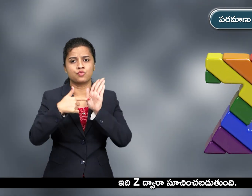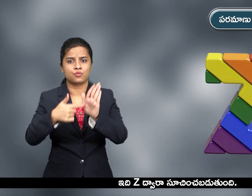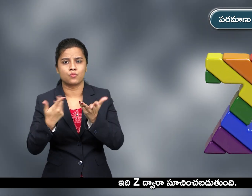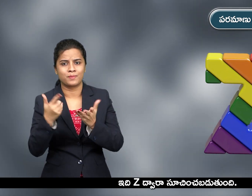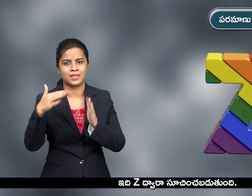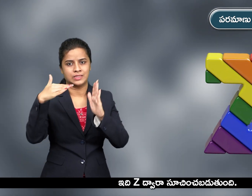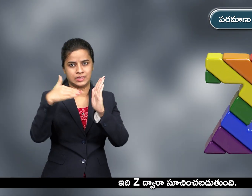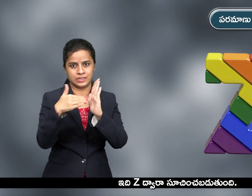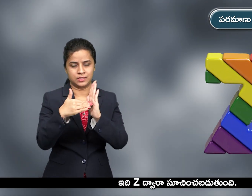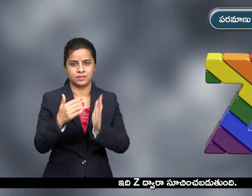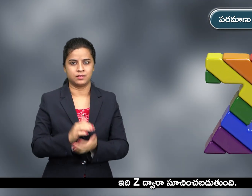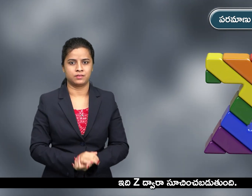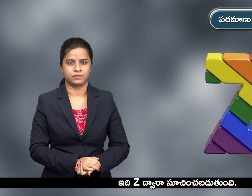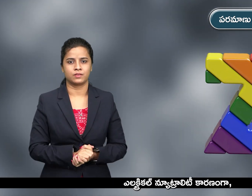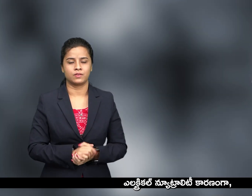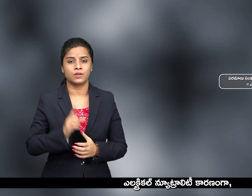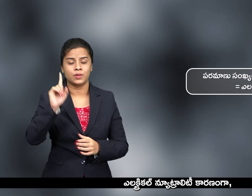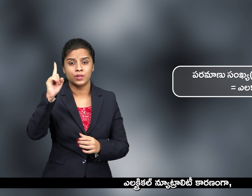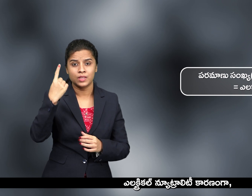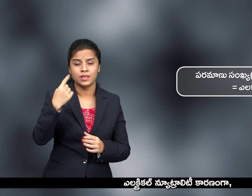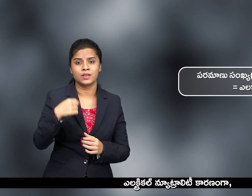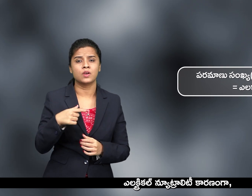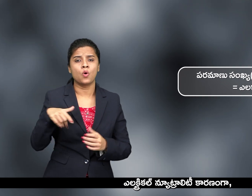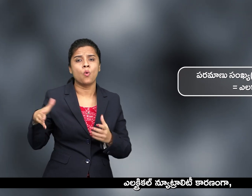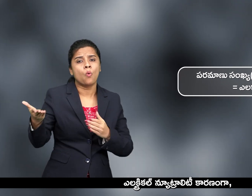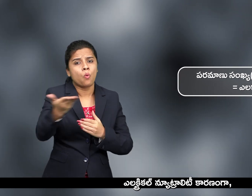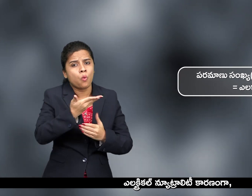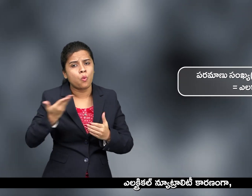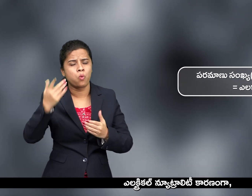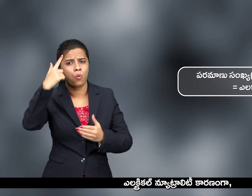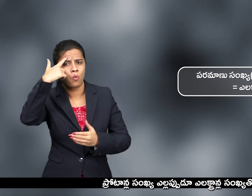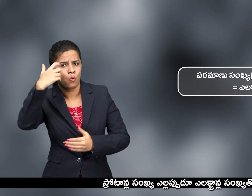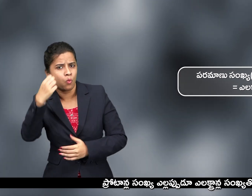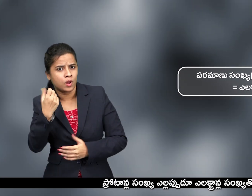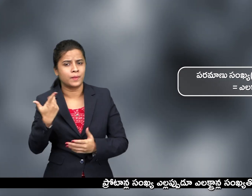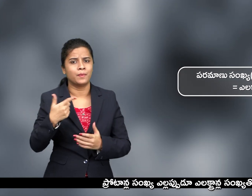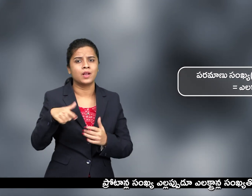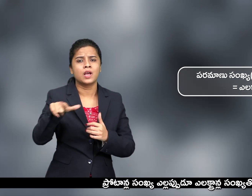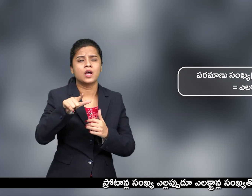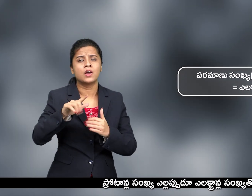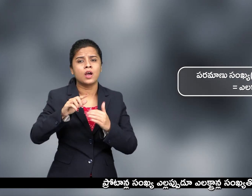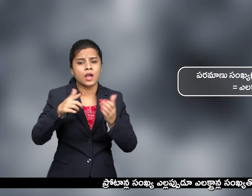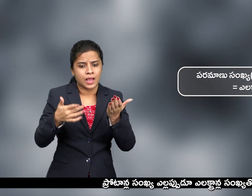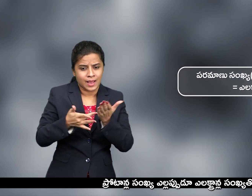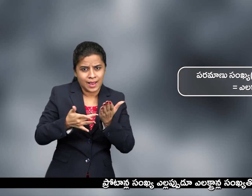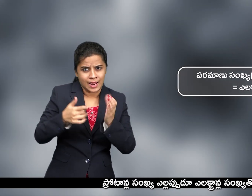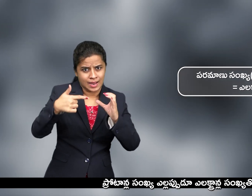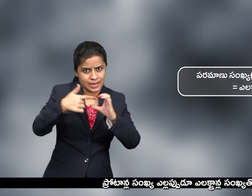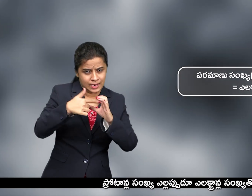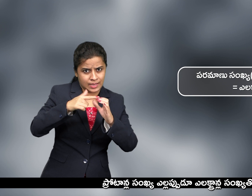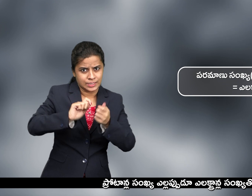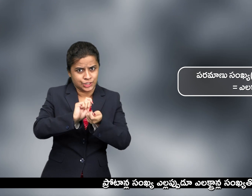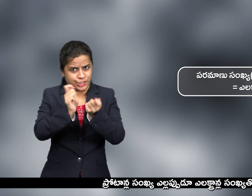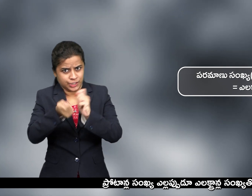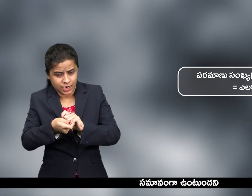ద్వారా సూచించబడుతుంది. ఎలక్ట్రికల్ న్యూట్రాలిటీ కారణంగా ప్రోటాన్ల సంఖ్య ఎల్లప్పుడూ